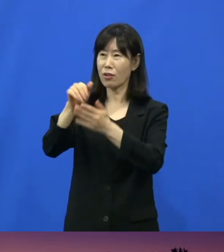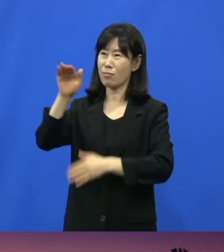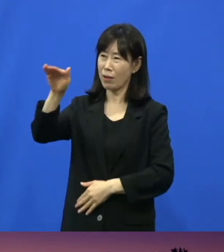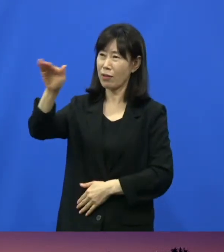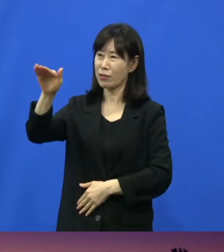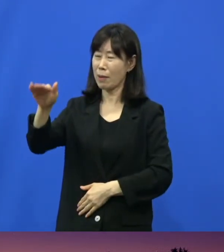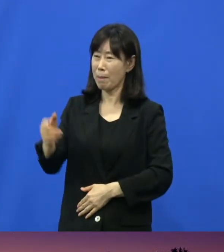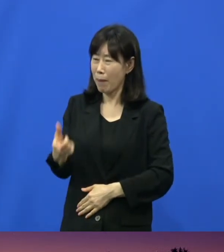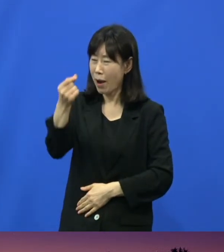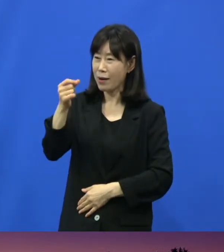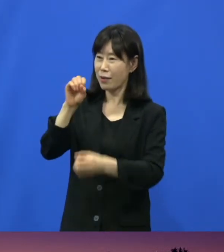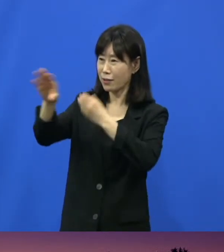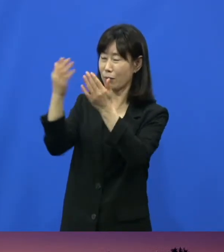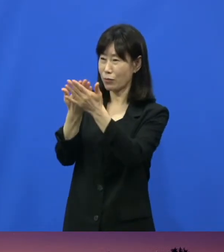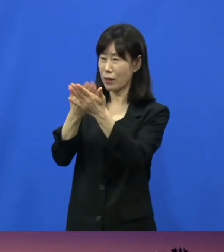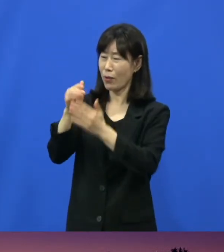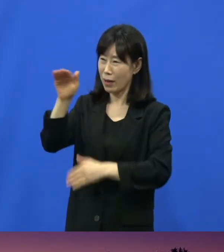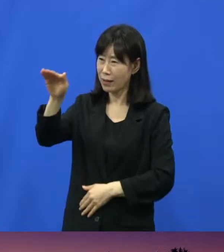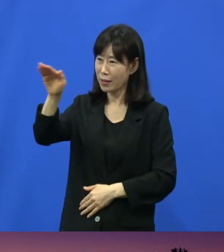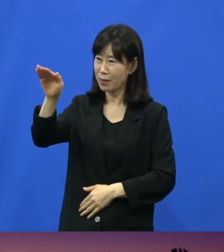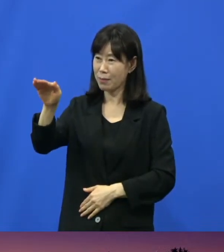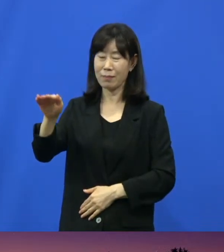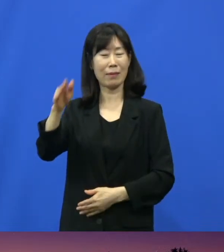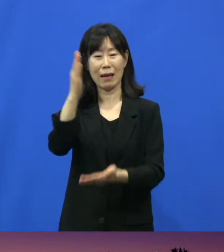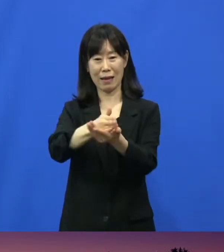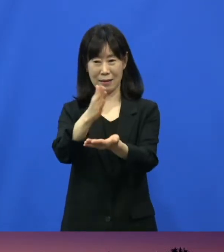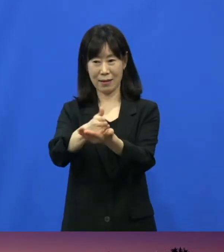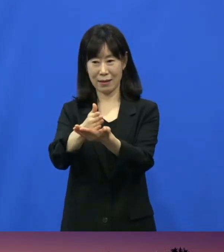기도의 핵심은 하나님과의 소통이죠. 소통.